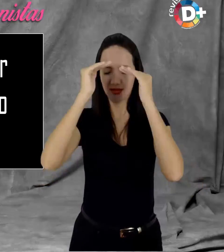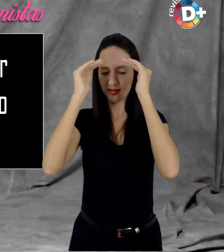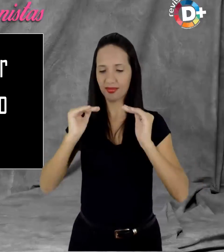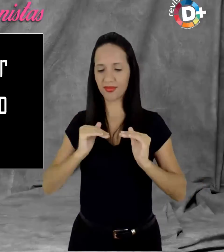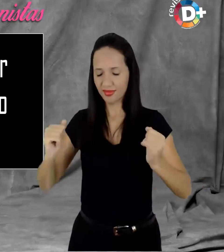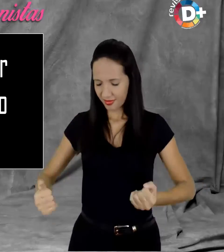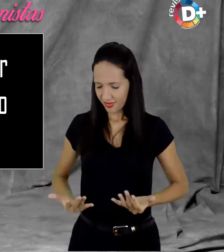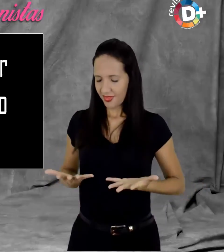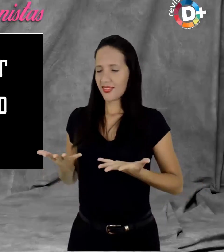autoconhecimento,